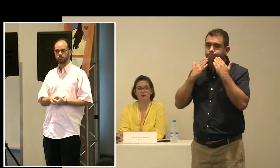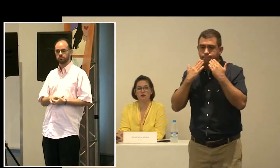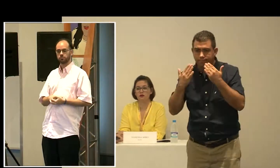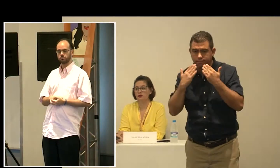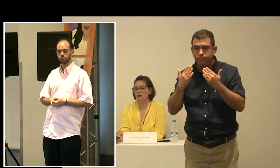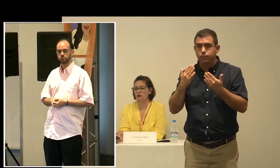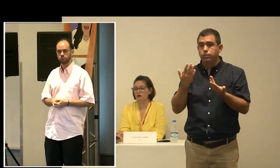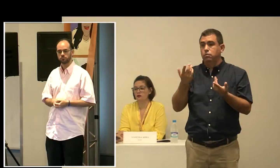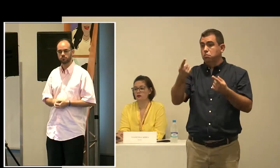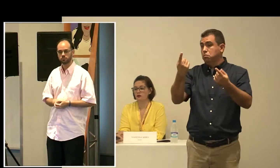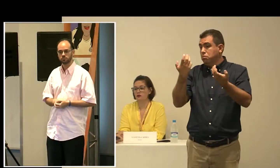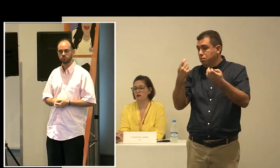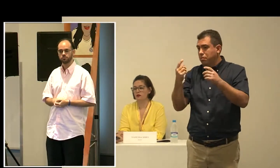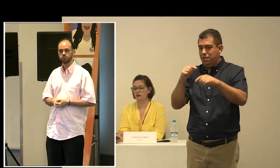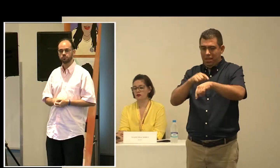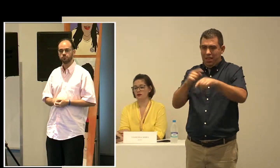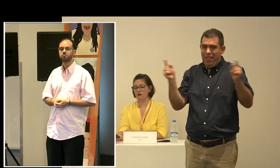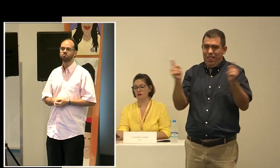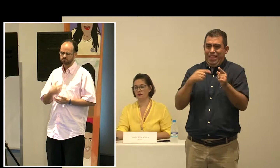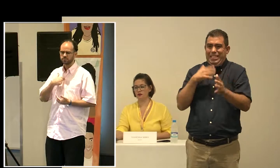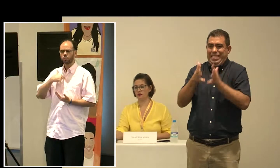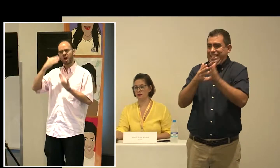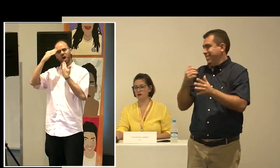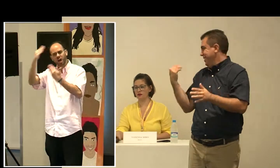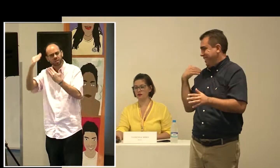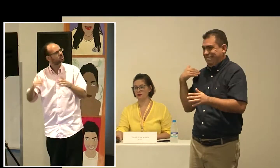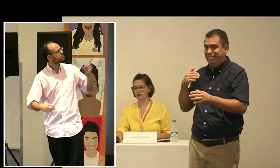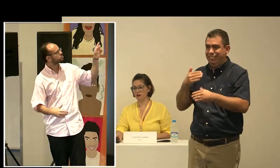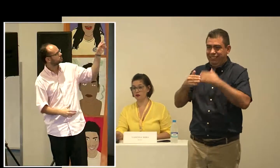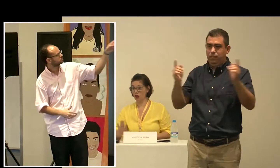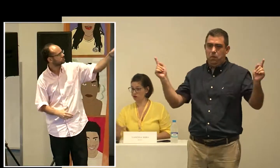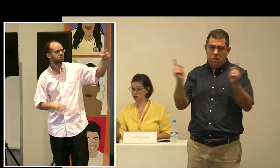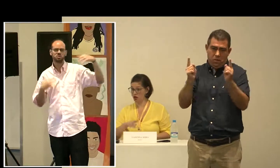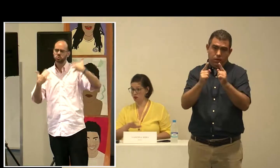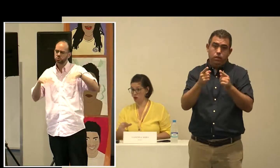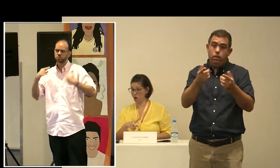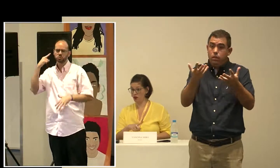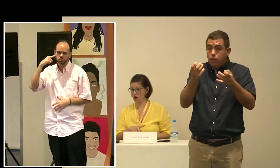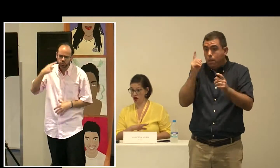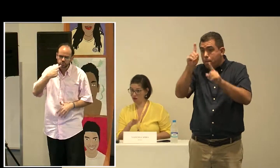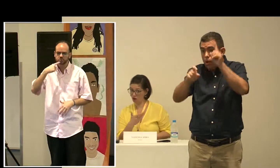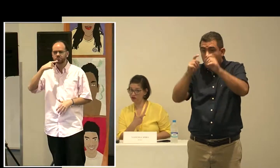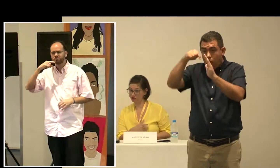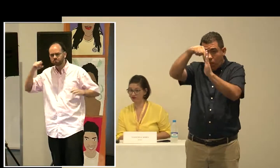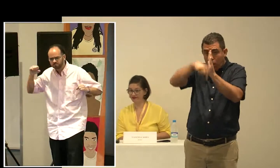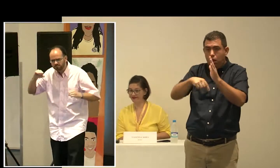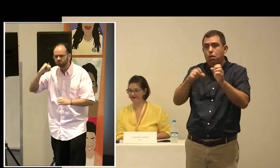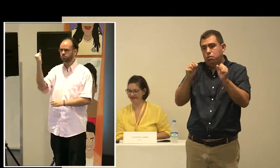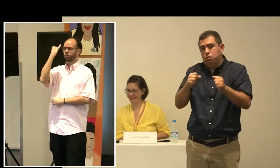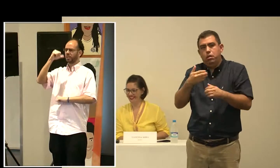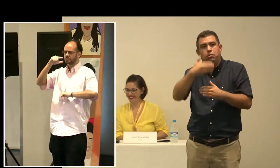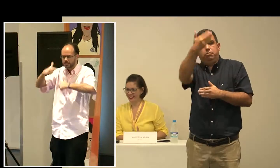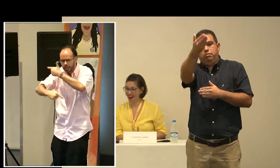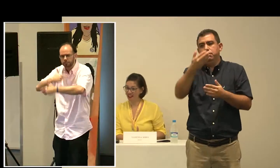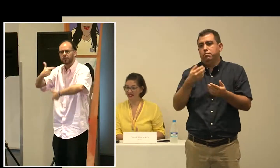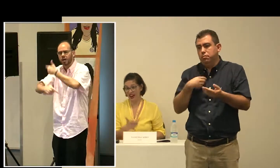existe na Bolívia é graças à nossa luta. Eu agradeço a esses surdos